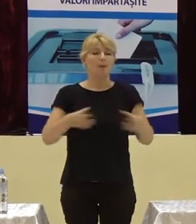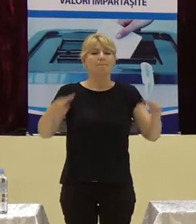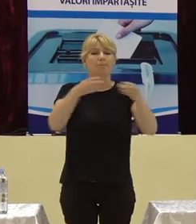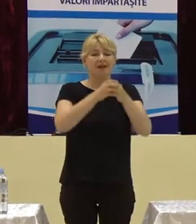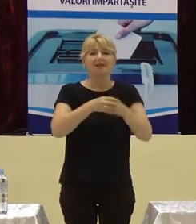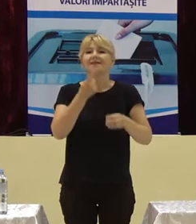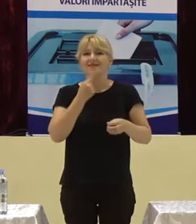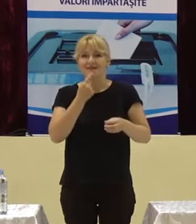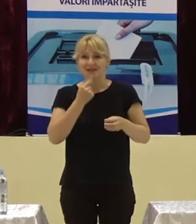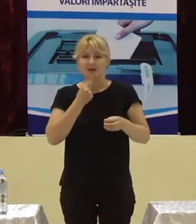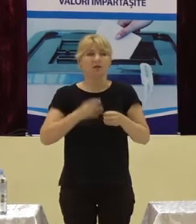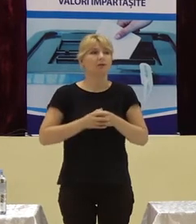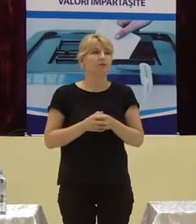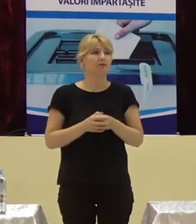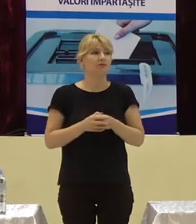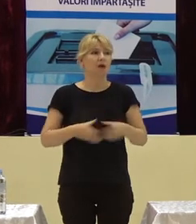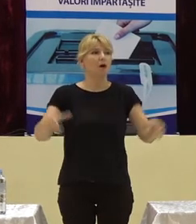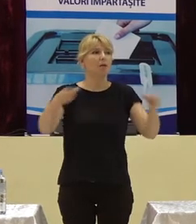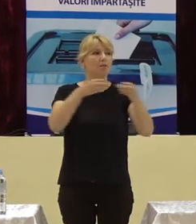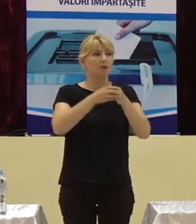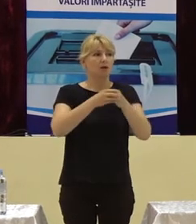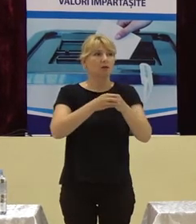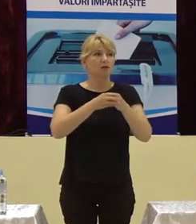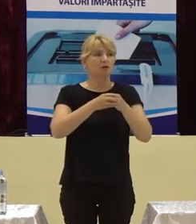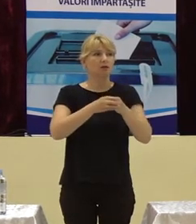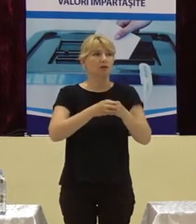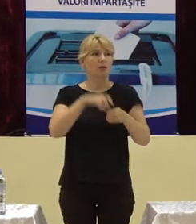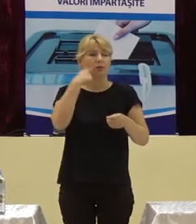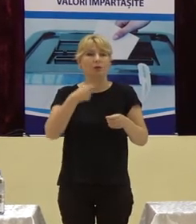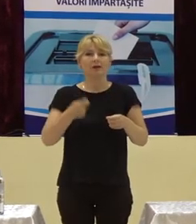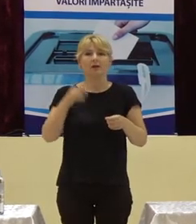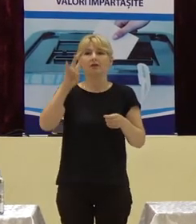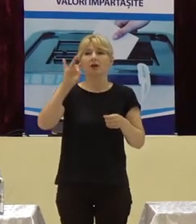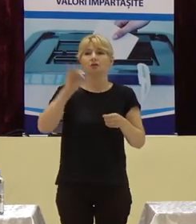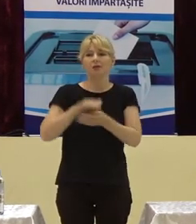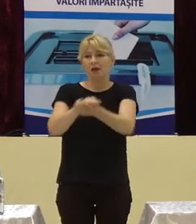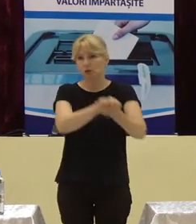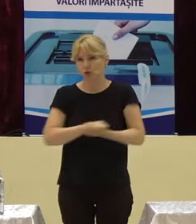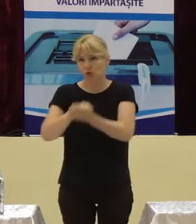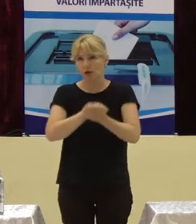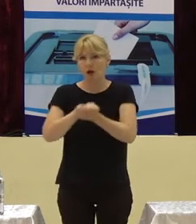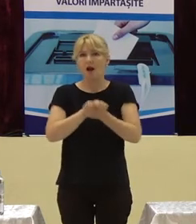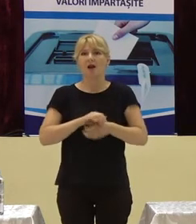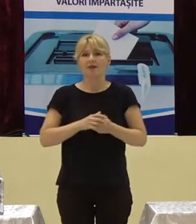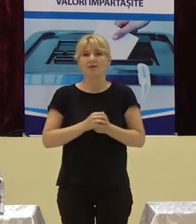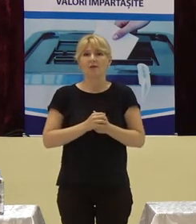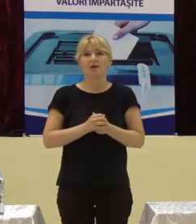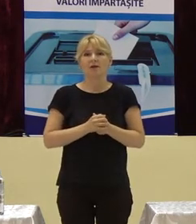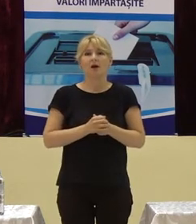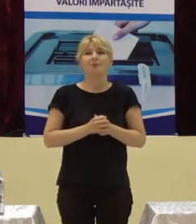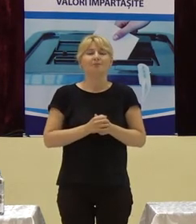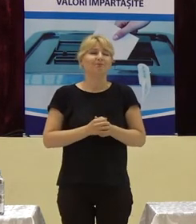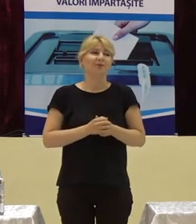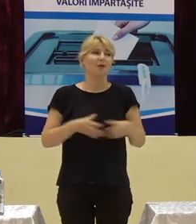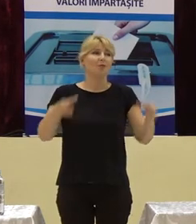Partidul Verde Ecologist, Partidul politic Partidul Unității Naționale, Blocul electoral Renato